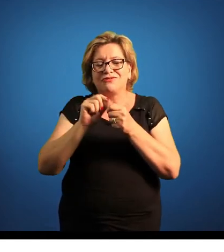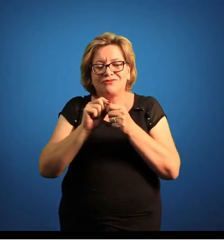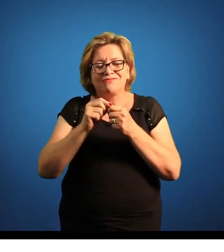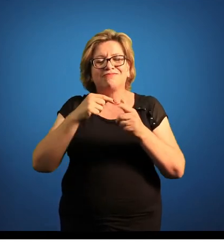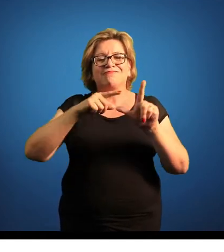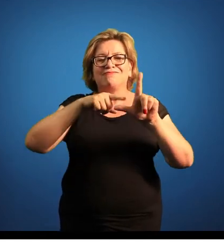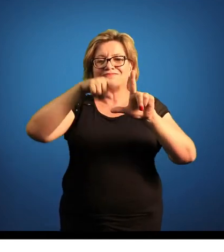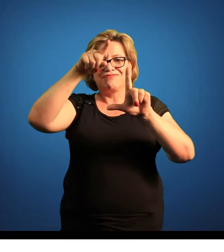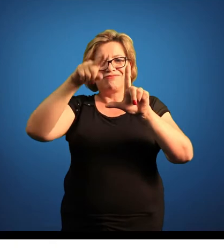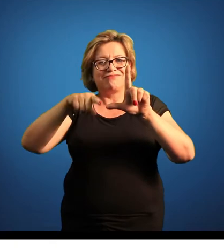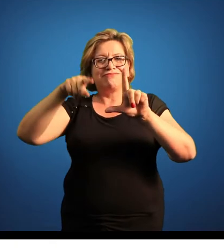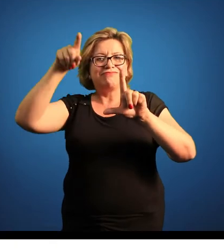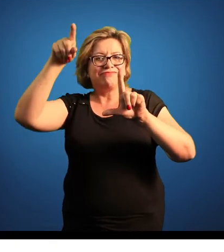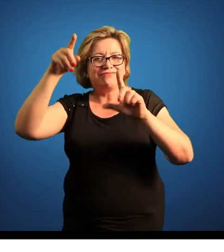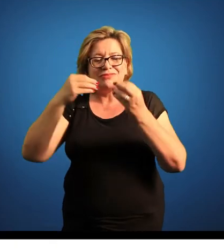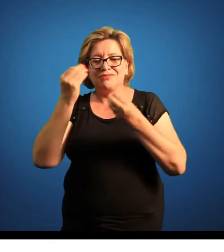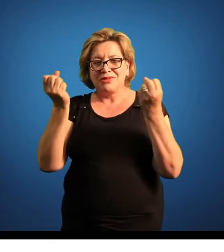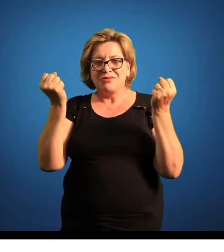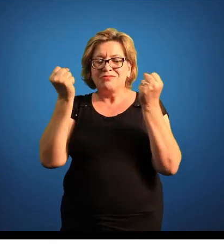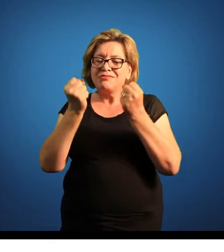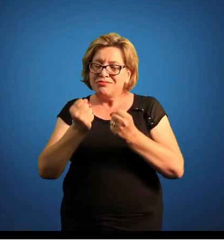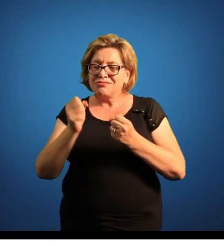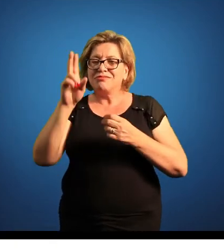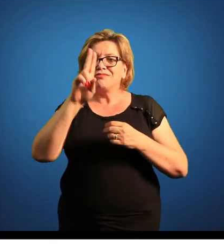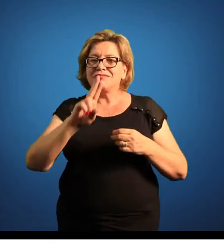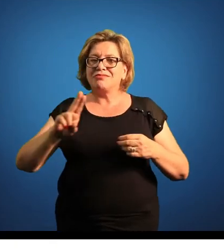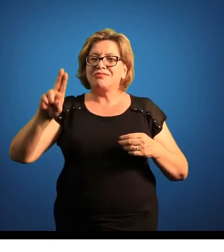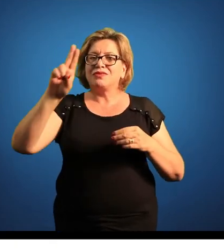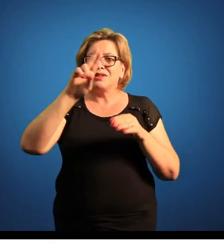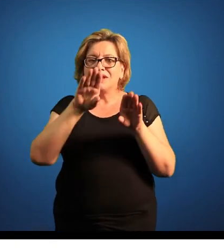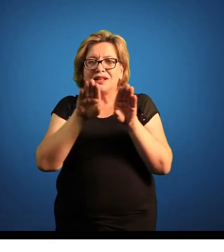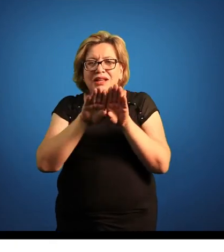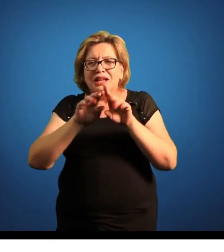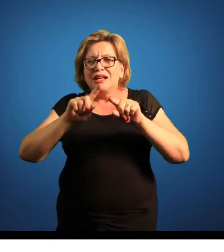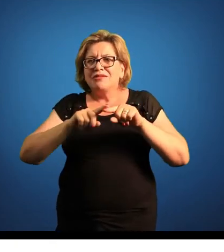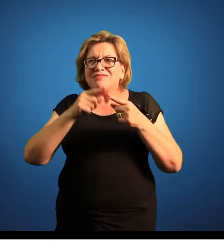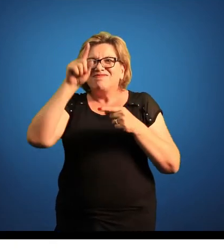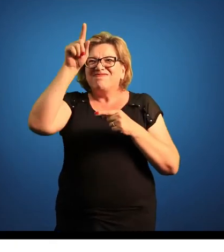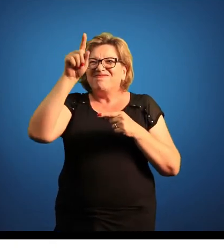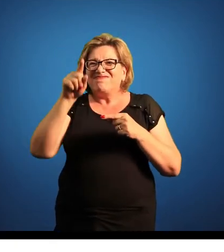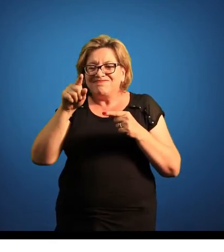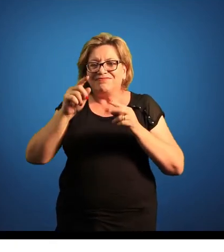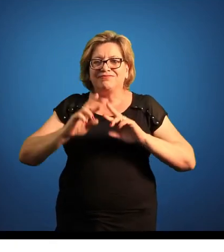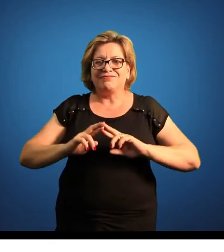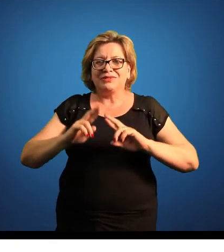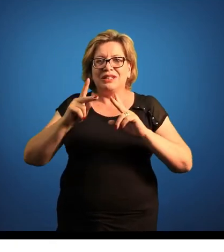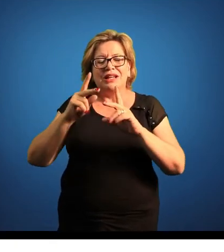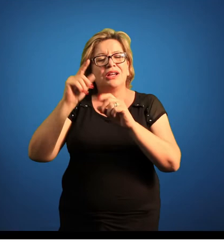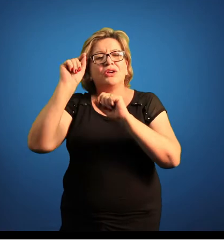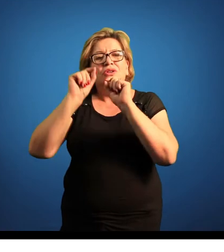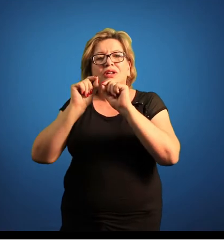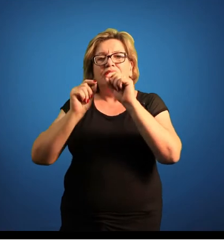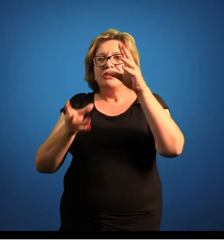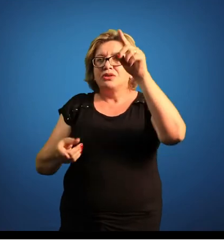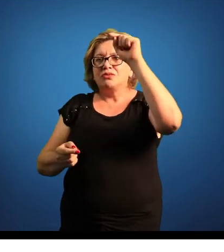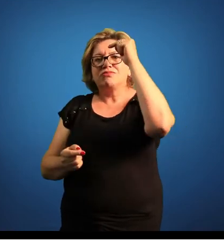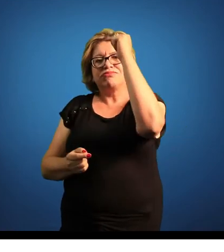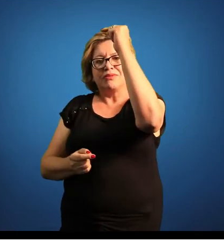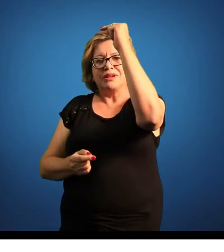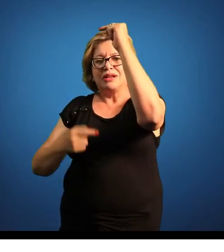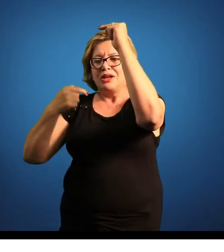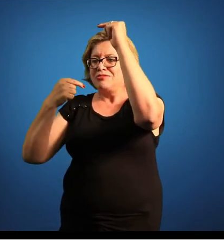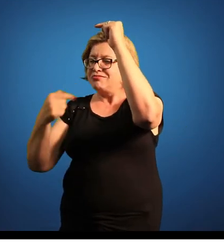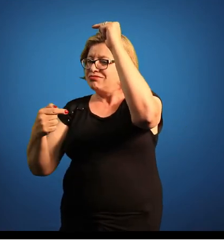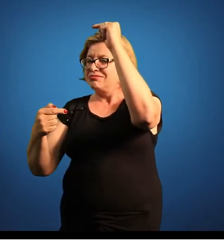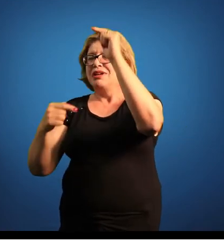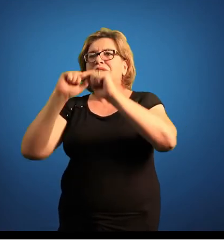também. Então, poderia ser utilizado também. Mas se eu usasse o ponto médio aqui nesse conjunto, seria somar o menor valor